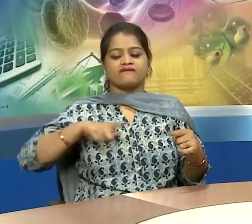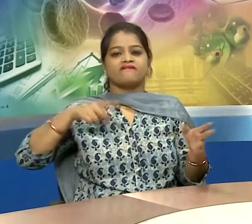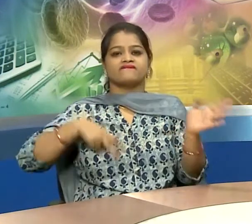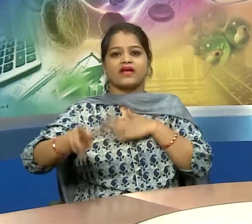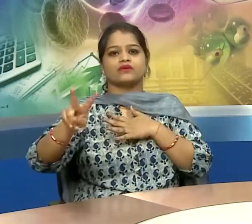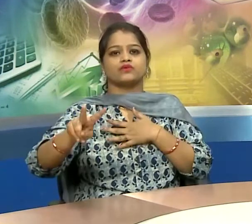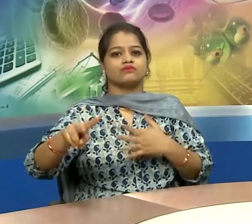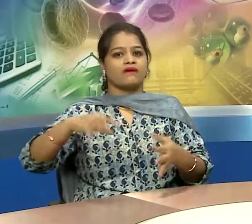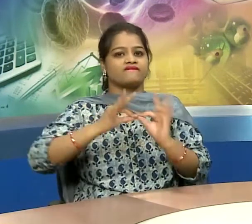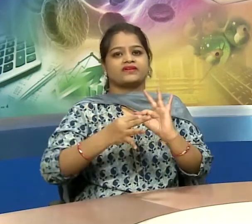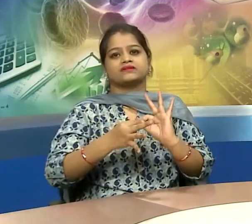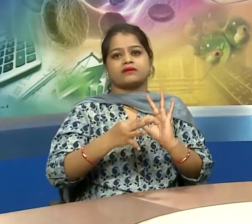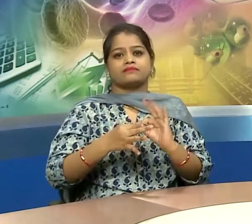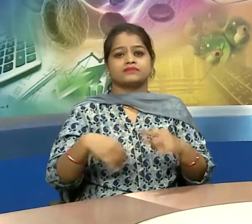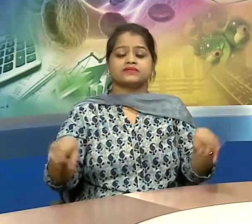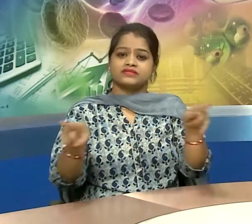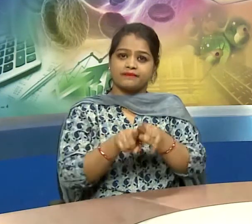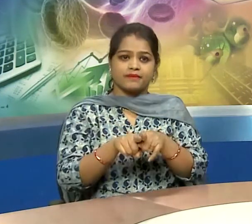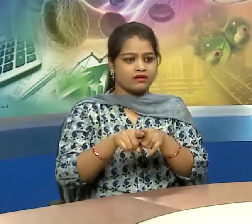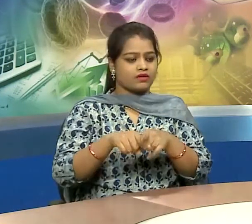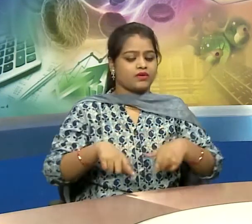और हवा में झूमते पेड़ के समान